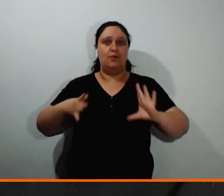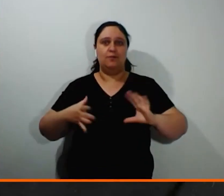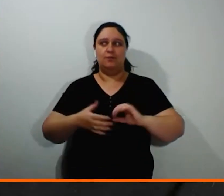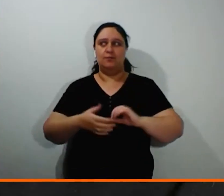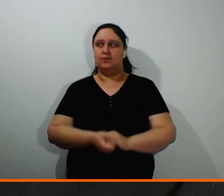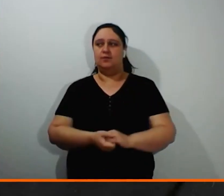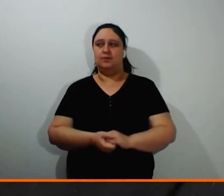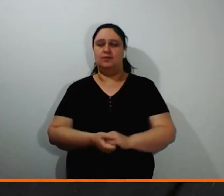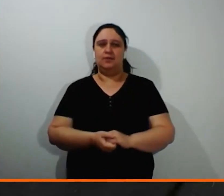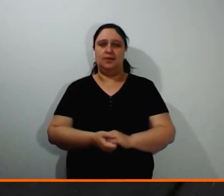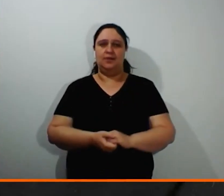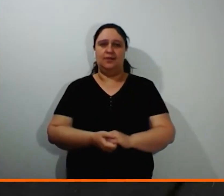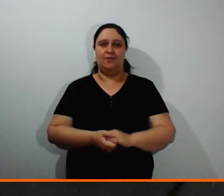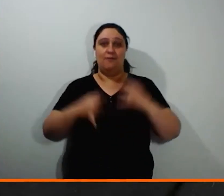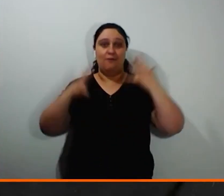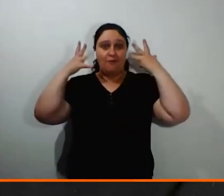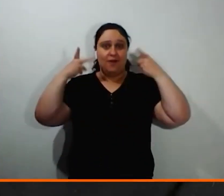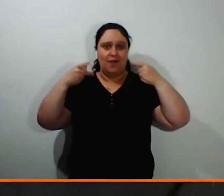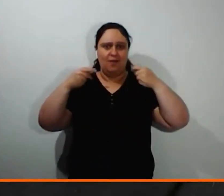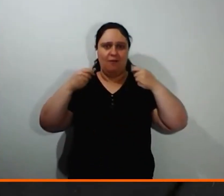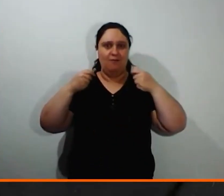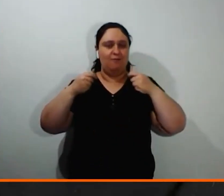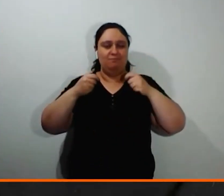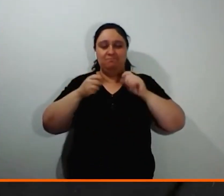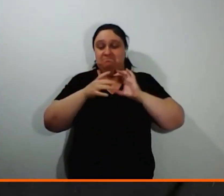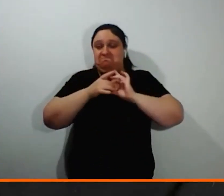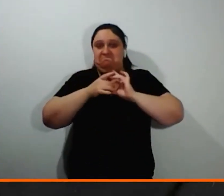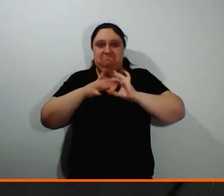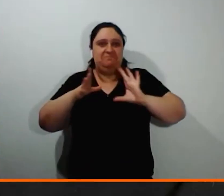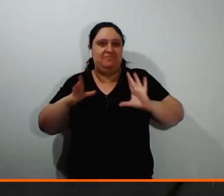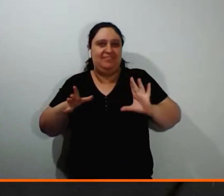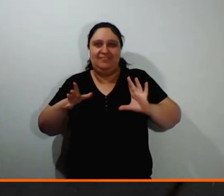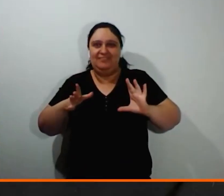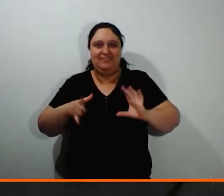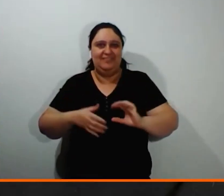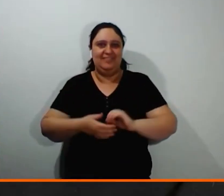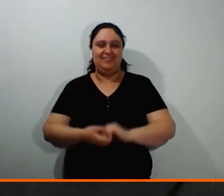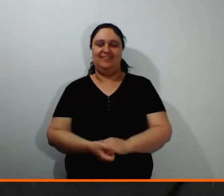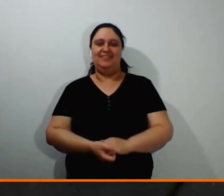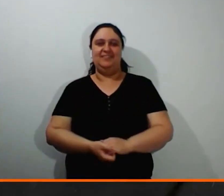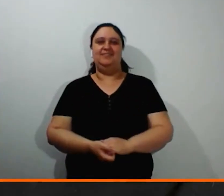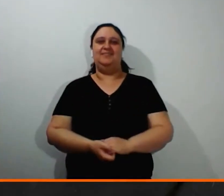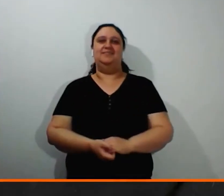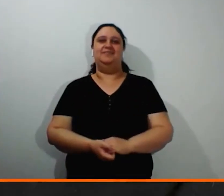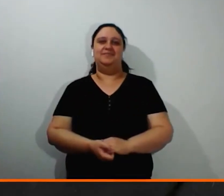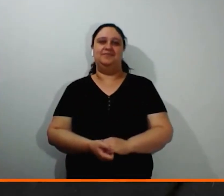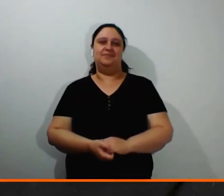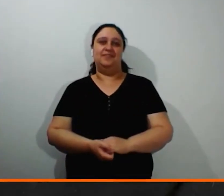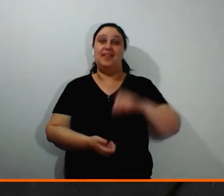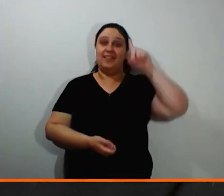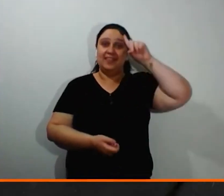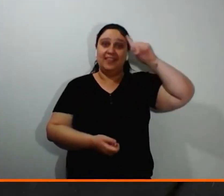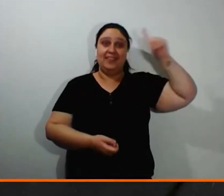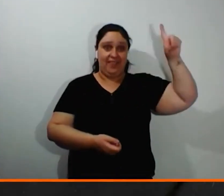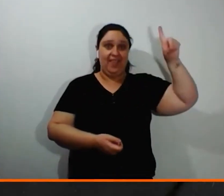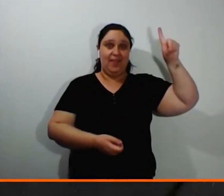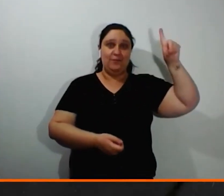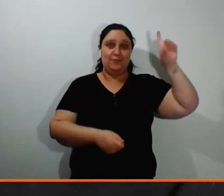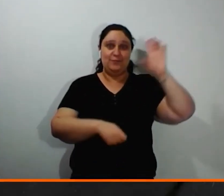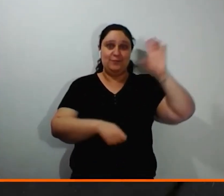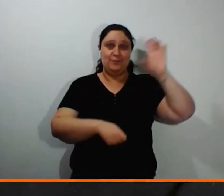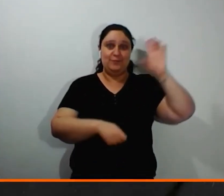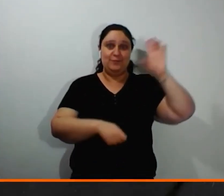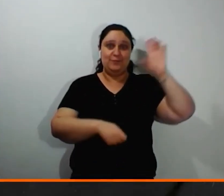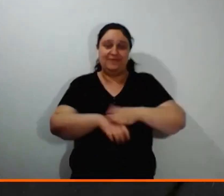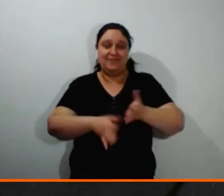resto. Aleluia. O leão faz o resto. Deus faz o resto. Não se preocupe nem o que